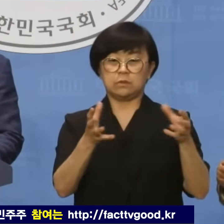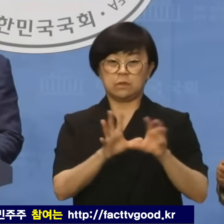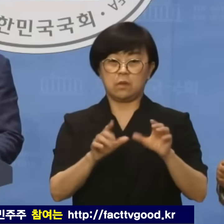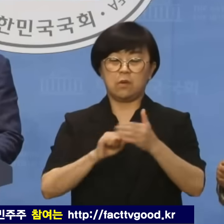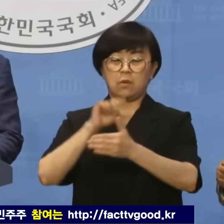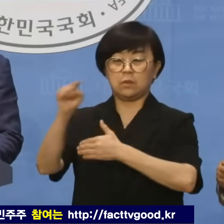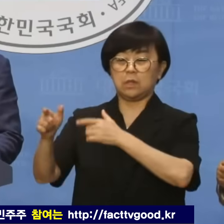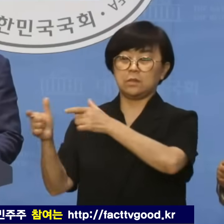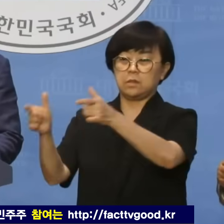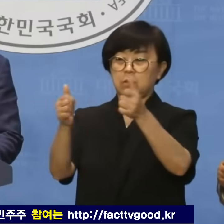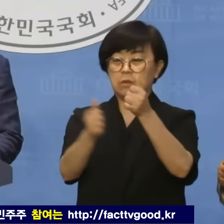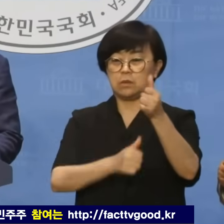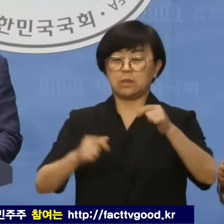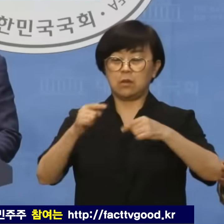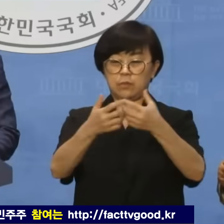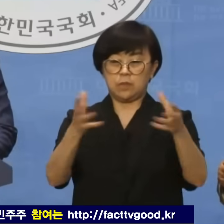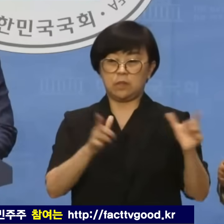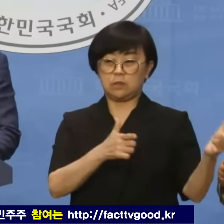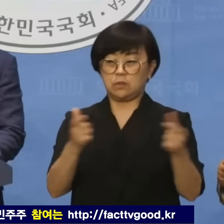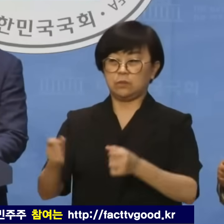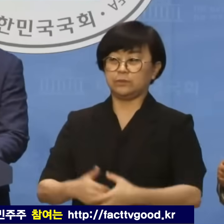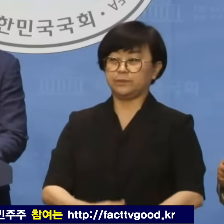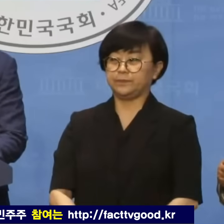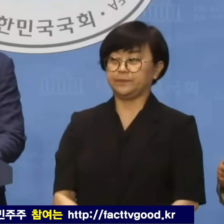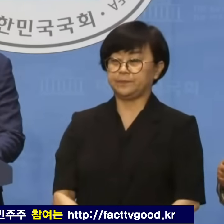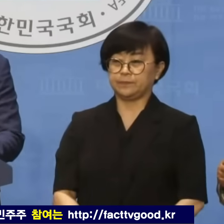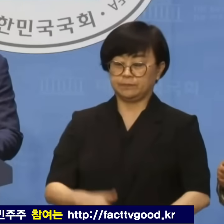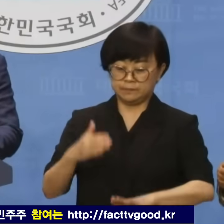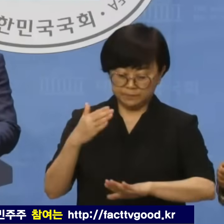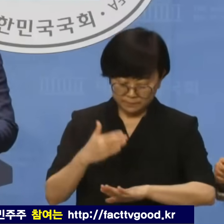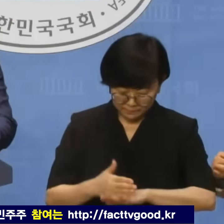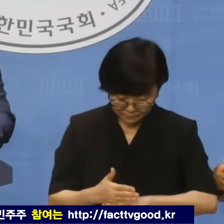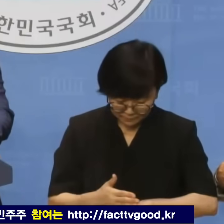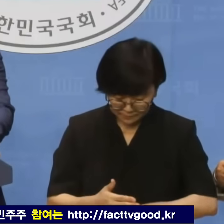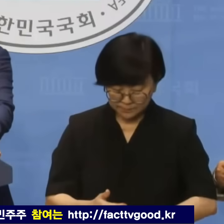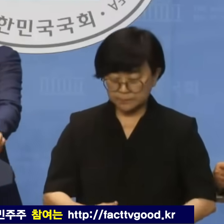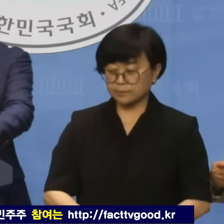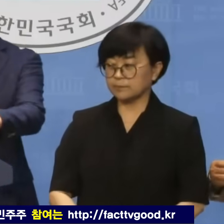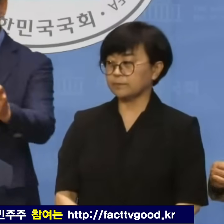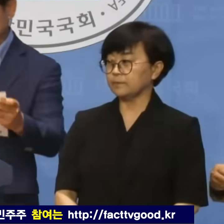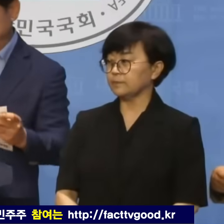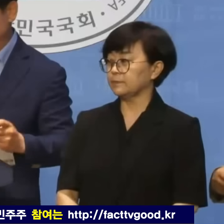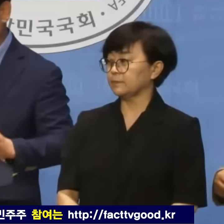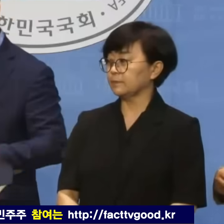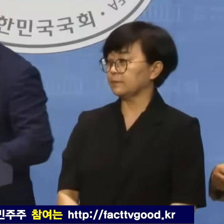원외 지역위원장 협의회 일동. 감사합니다.